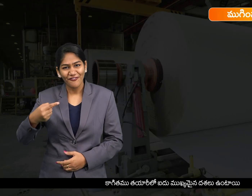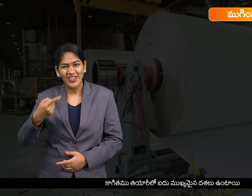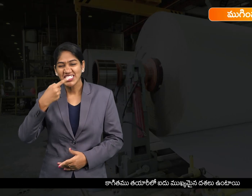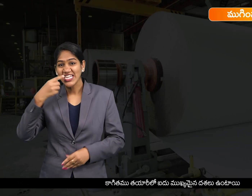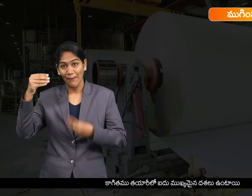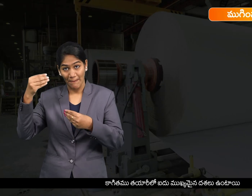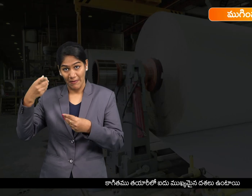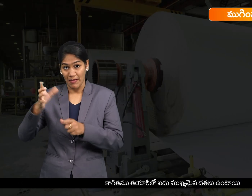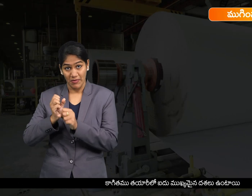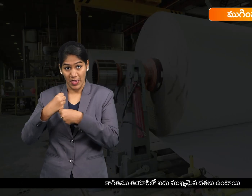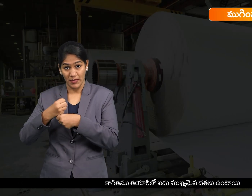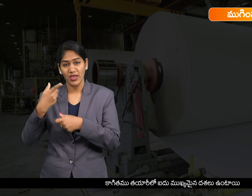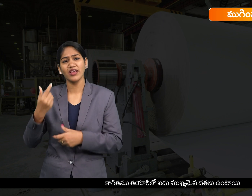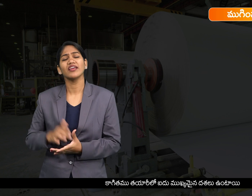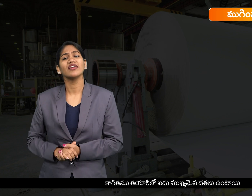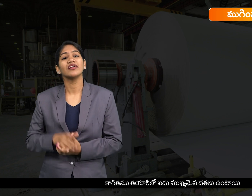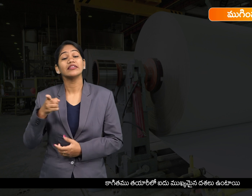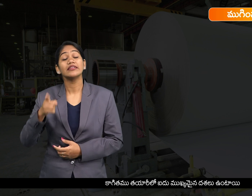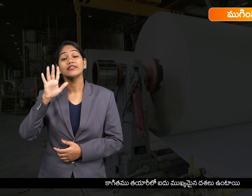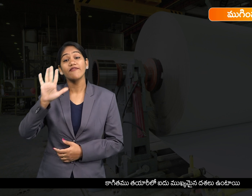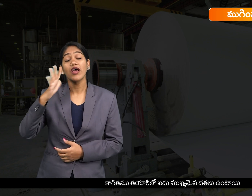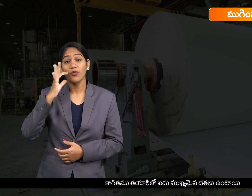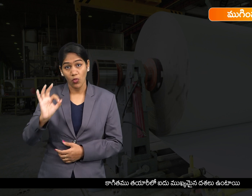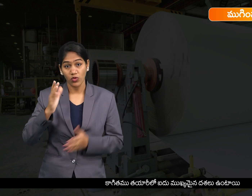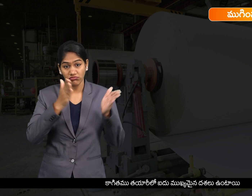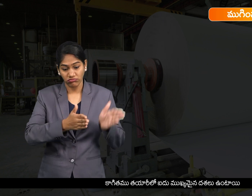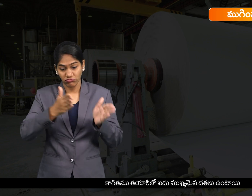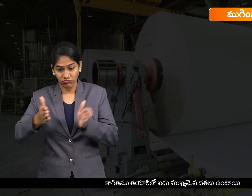కాగితపు తయారీలో 5 ముఖ్యమైన దశలు ఉంటాయి.